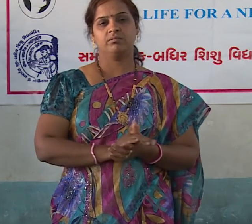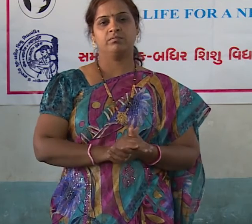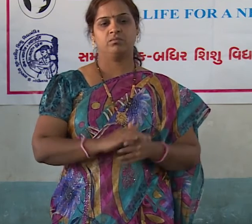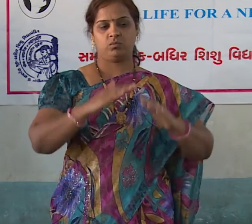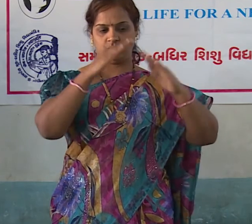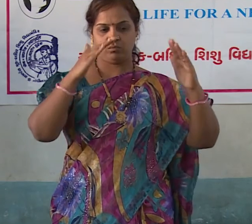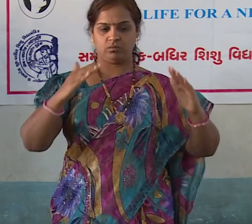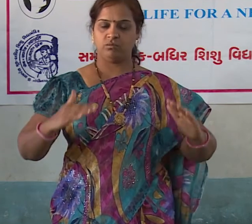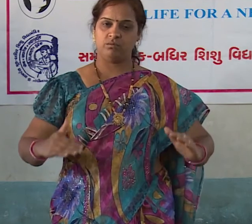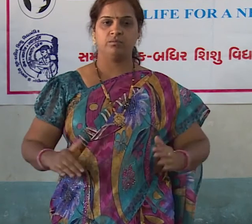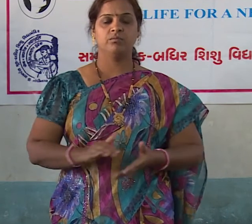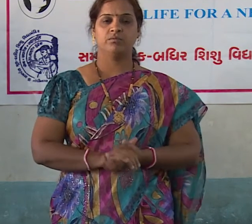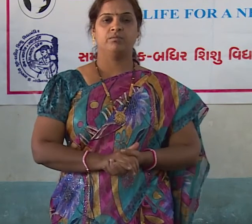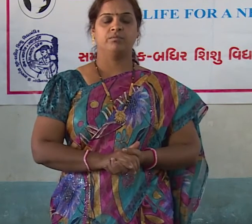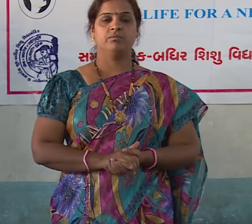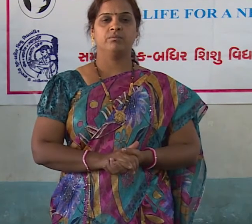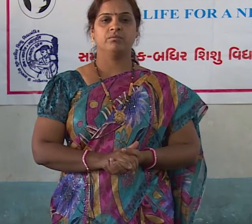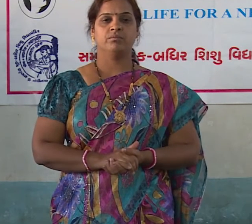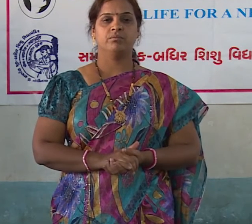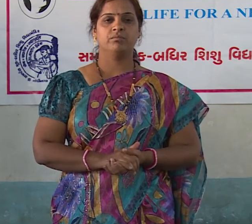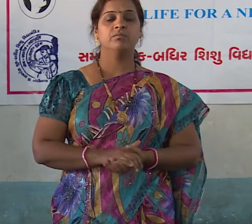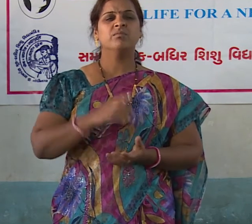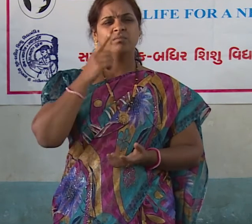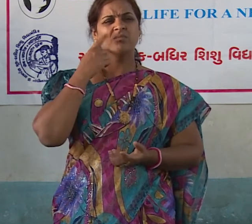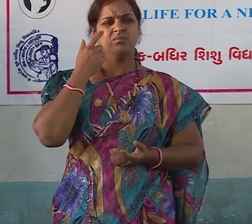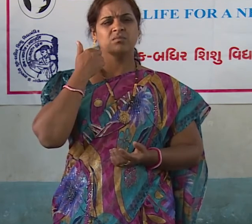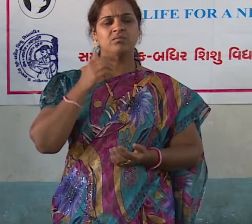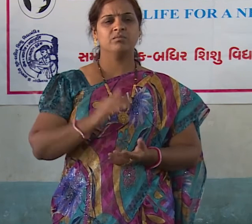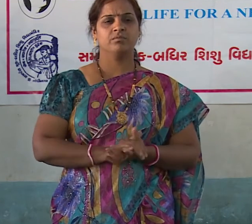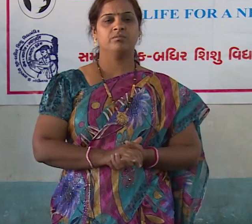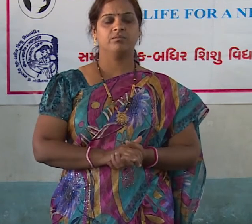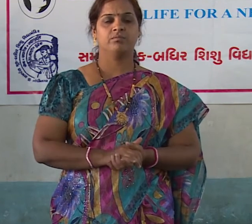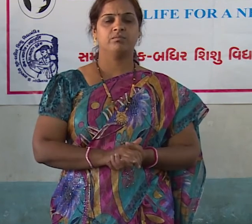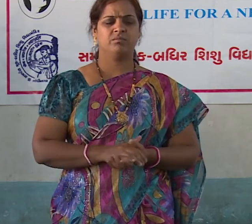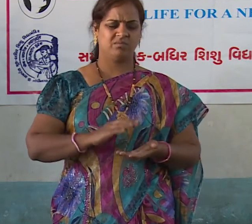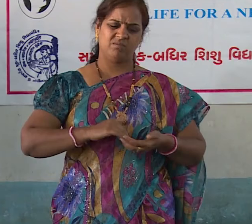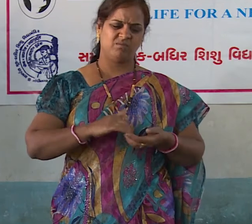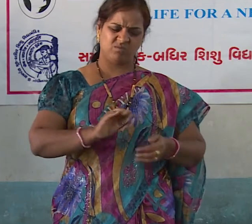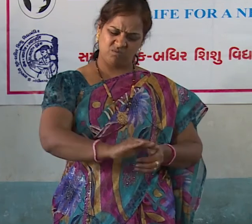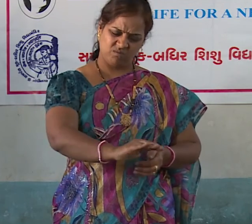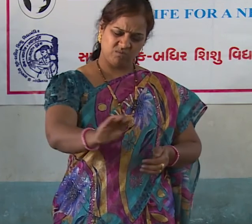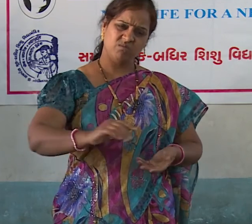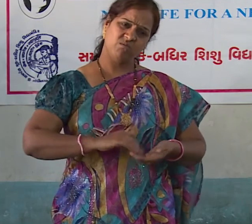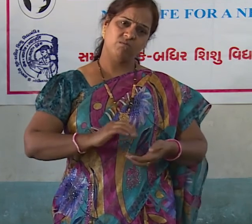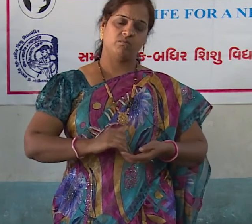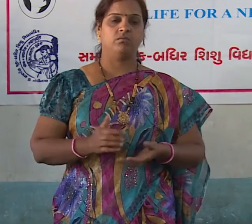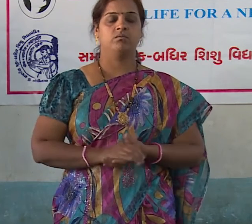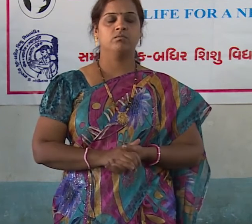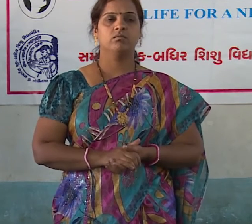देने के लिए। युक्ति से एक बच्चे को, ऐसे बच्चे खेल रहे थे, तो नदी में गिरा